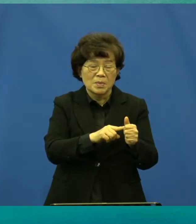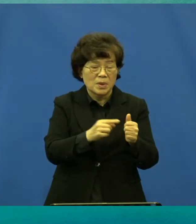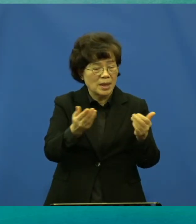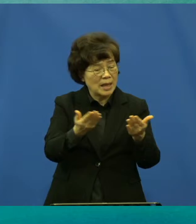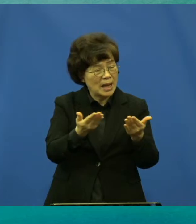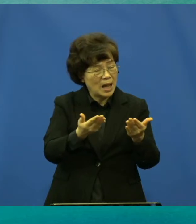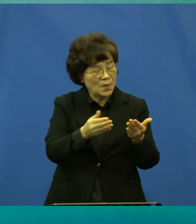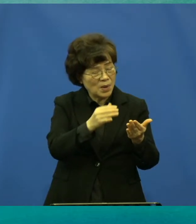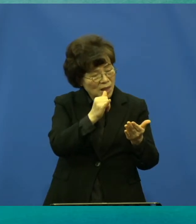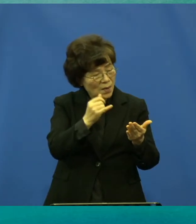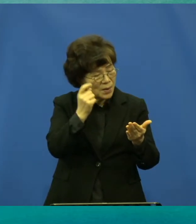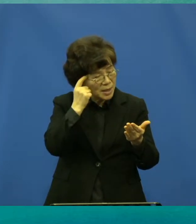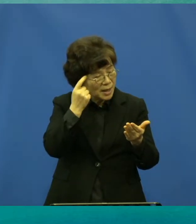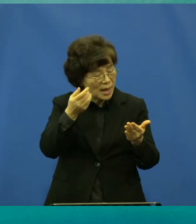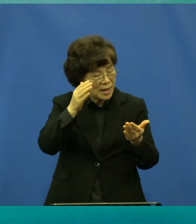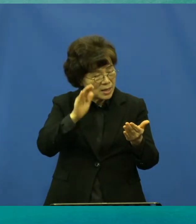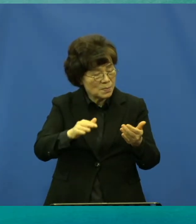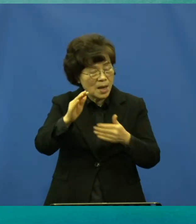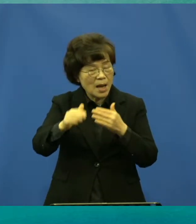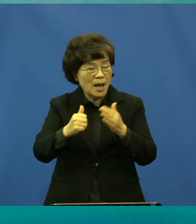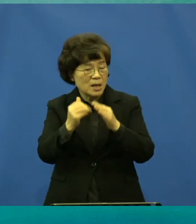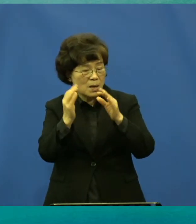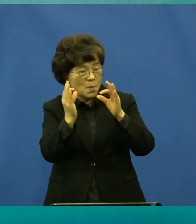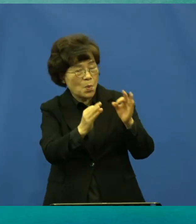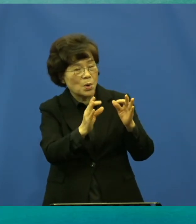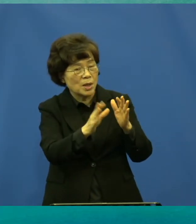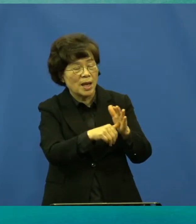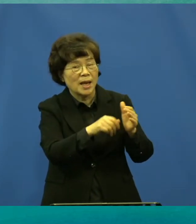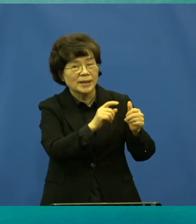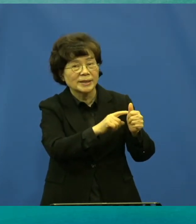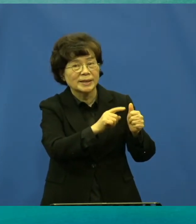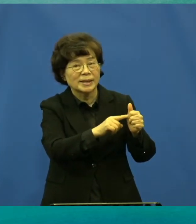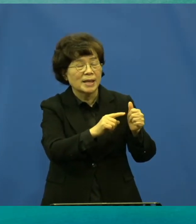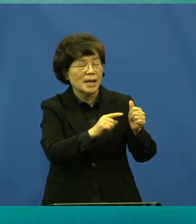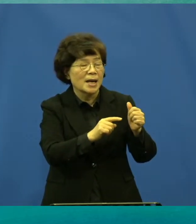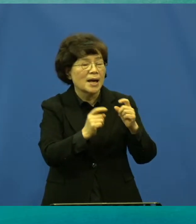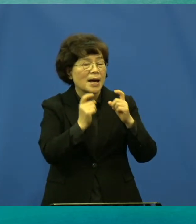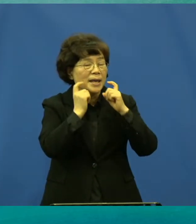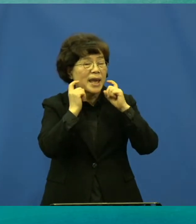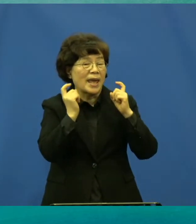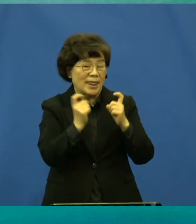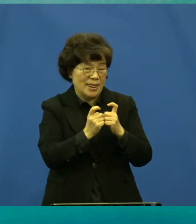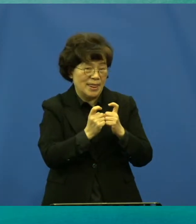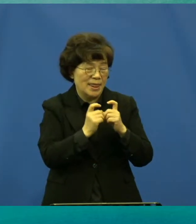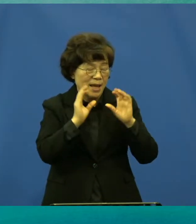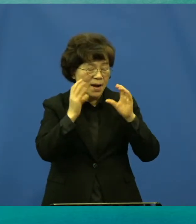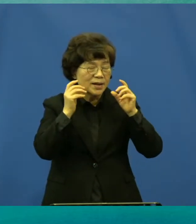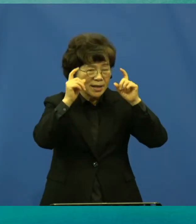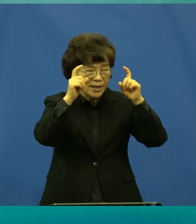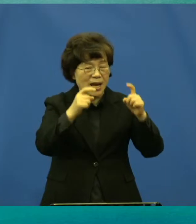모르지만 하나님의 눈에는 그는 한 사람의 어린 양입니다.